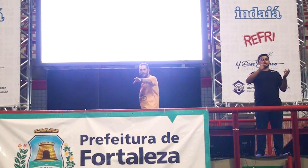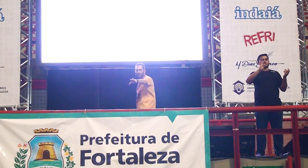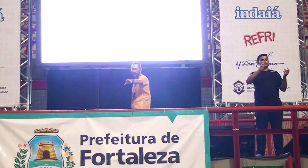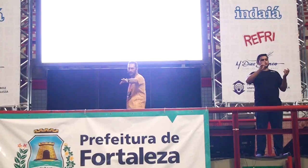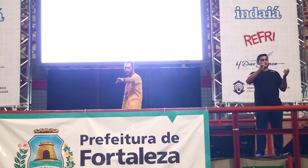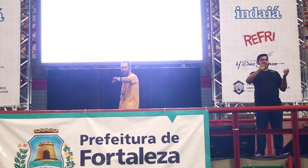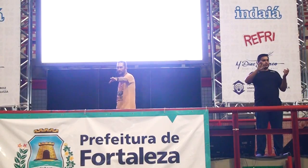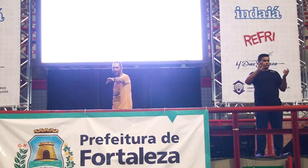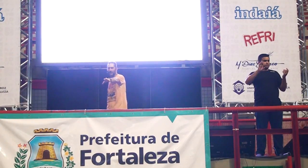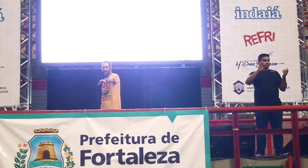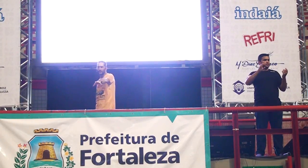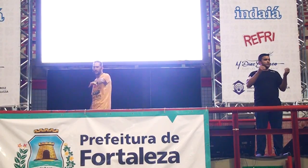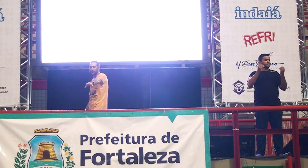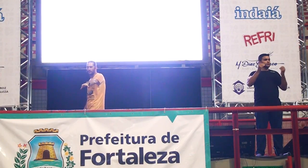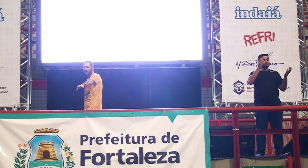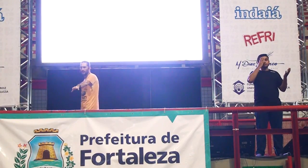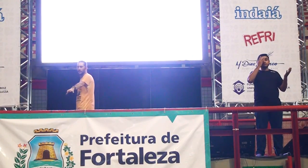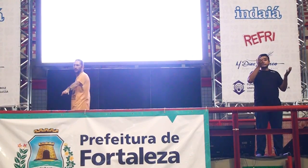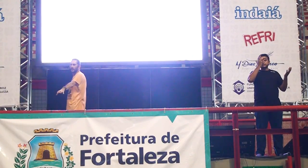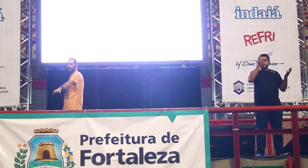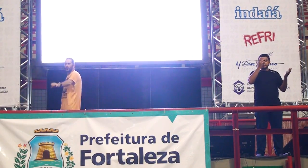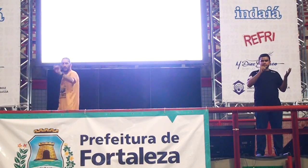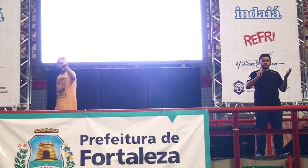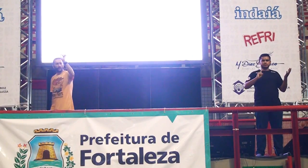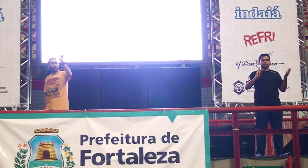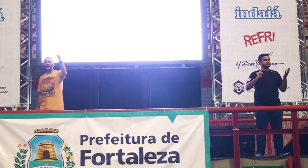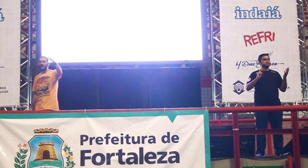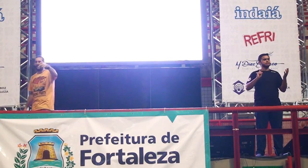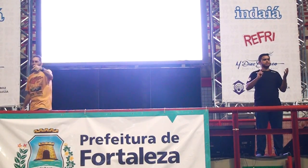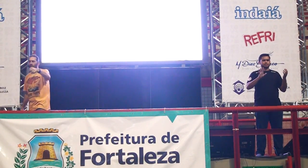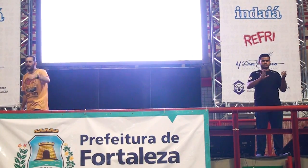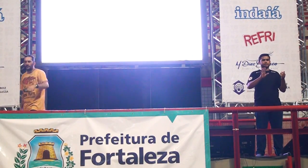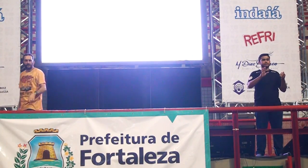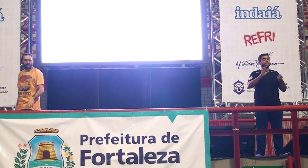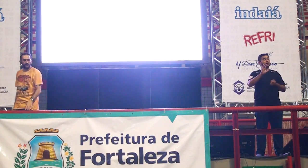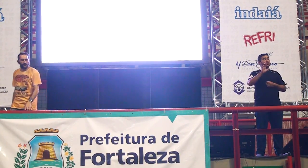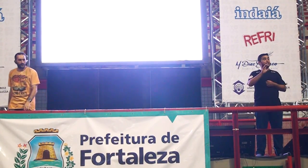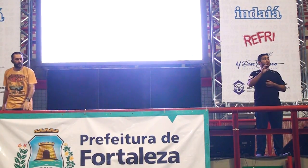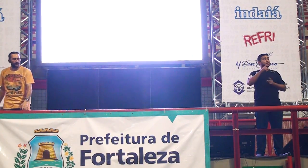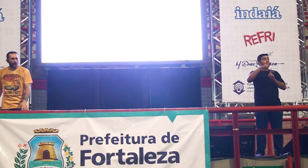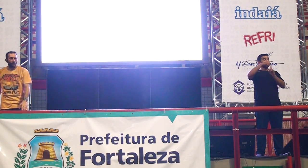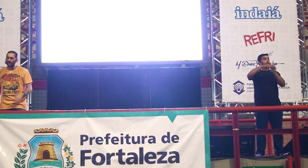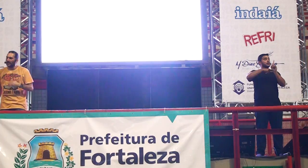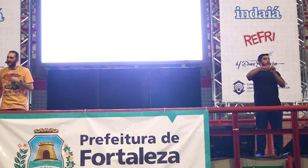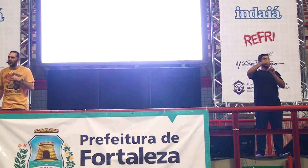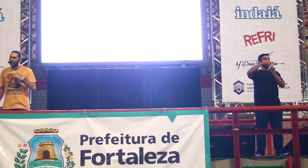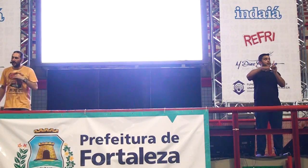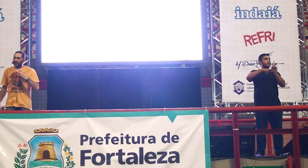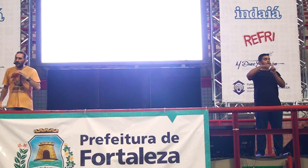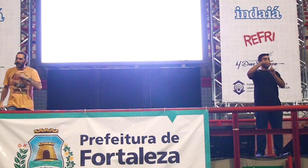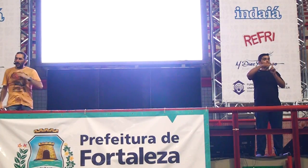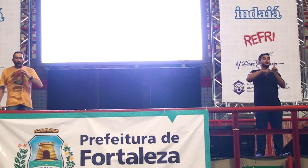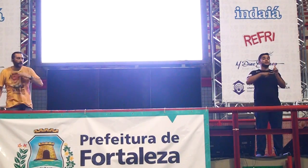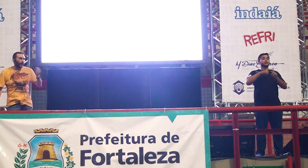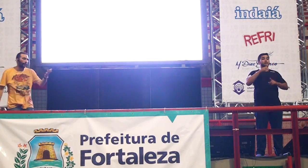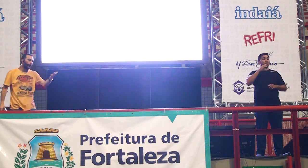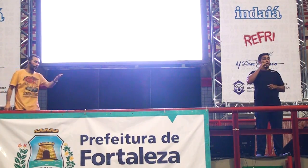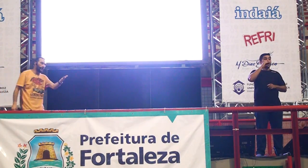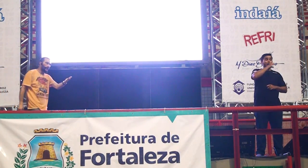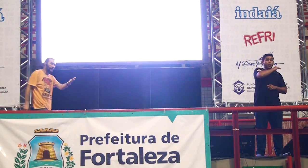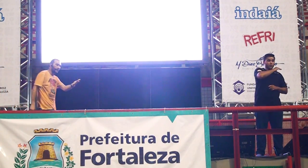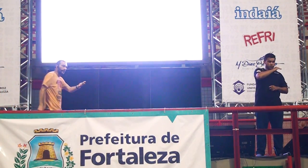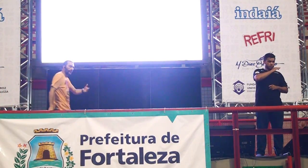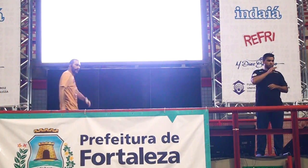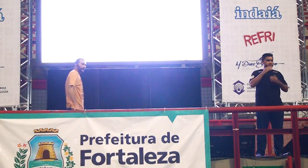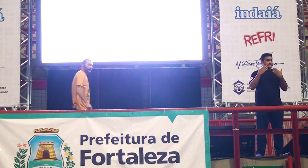usar os conceitos. Não decorar nada não. O que é temperatura? Quantidade de